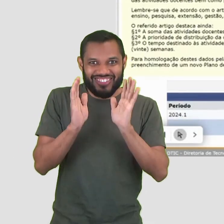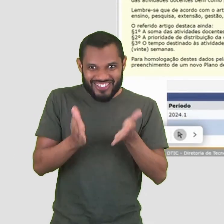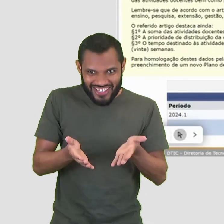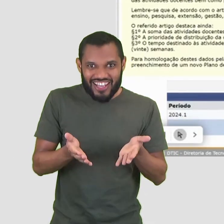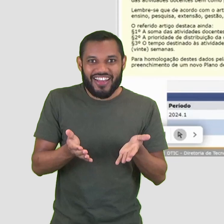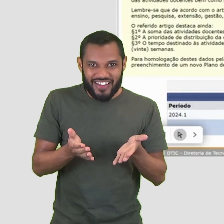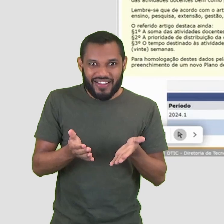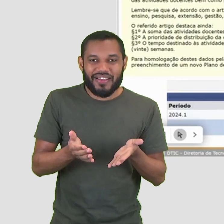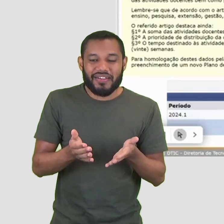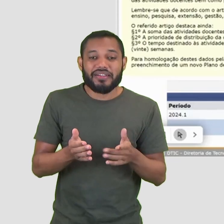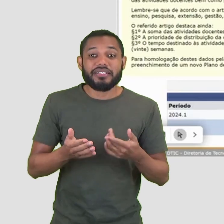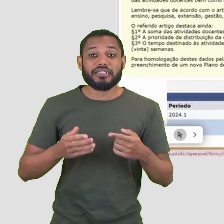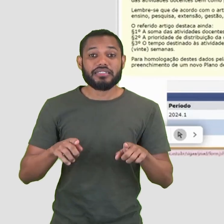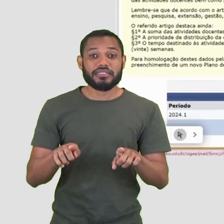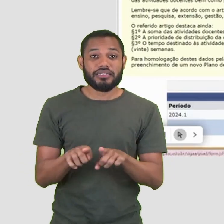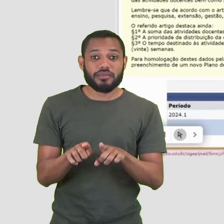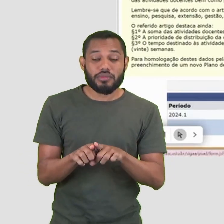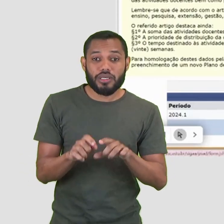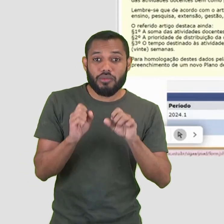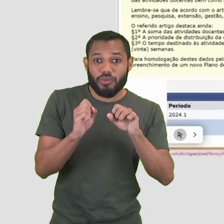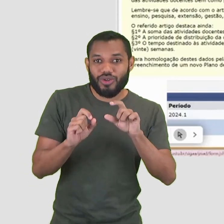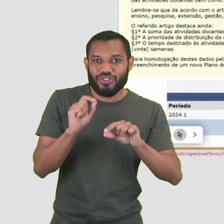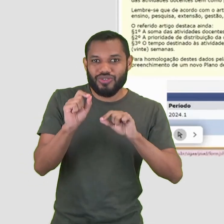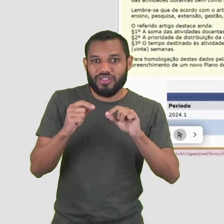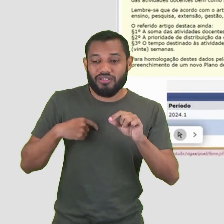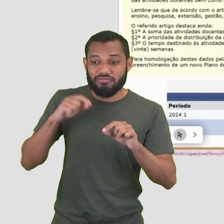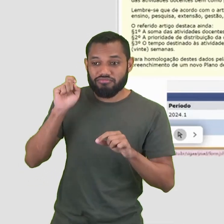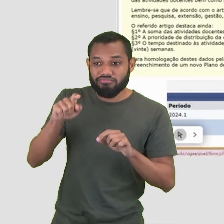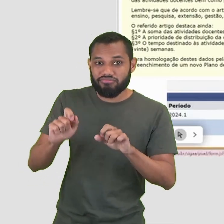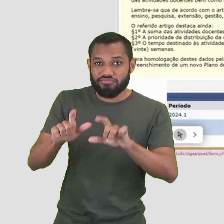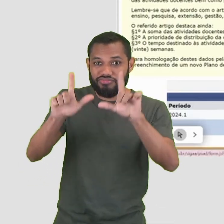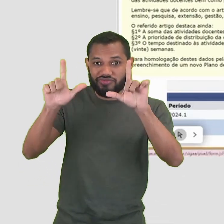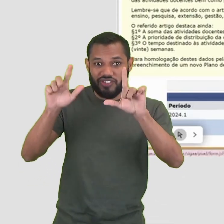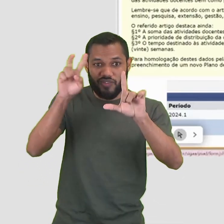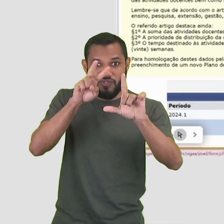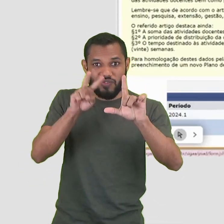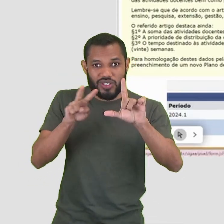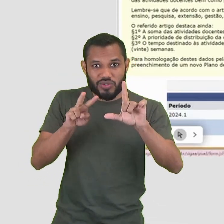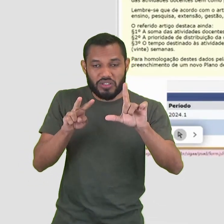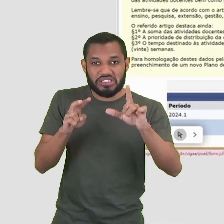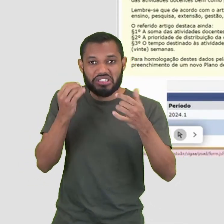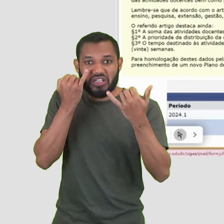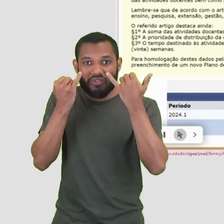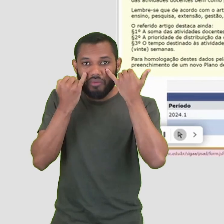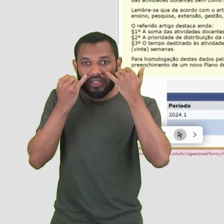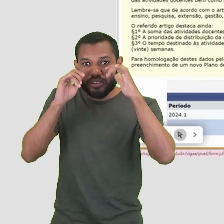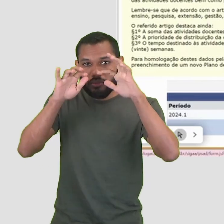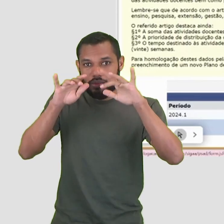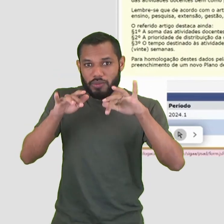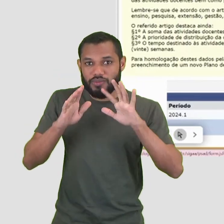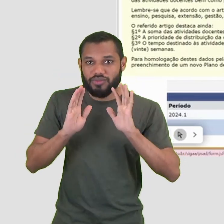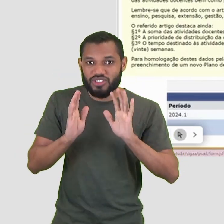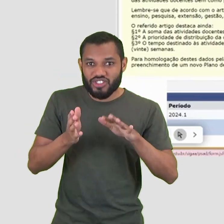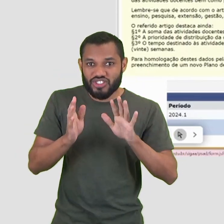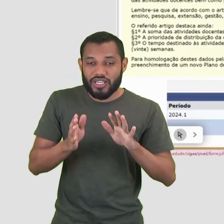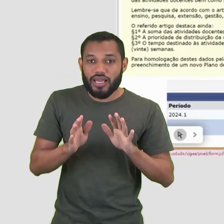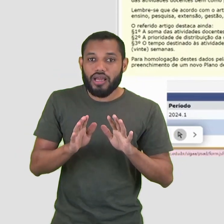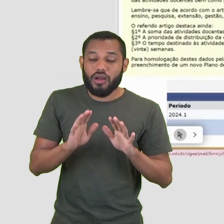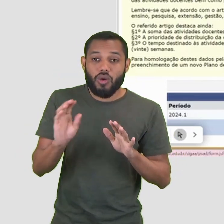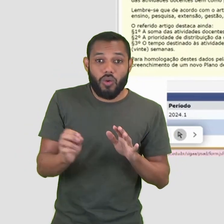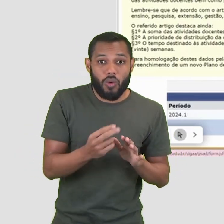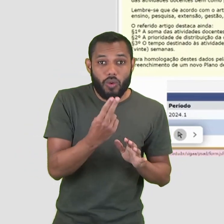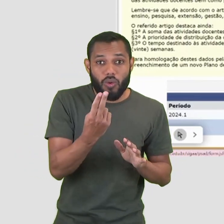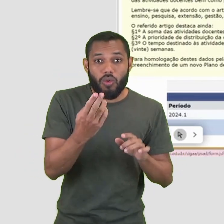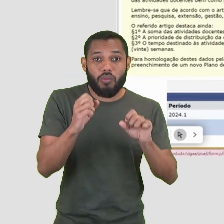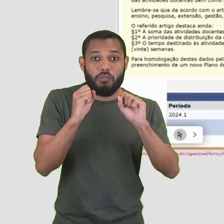cadastrado. E aí, eu posso visualizar o que foi inserido. Ou